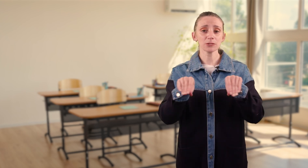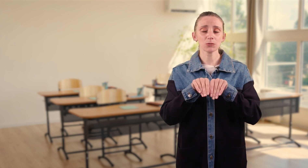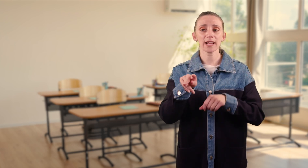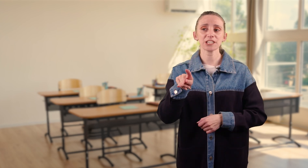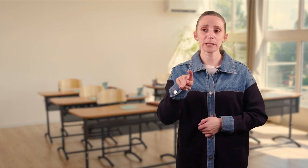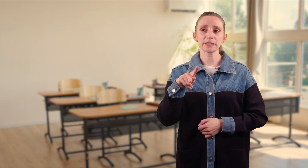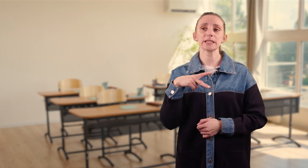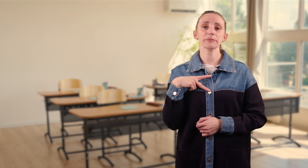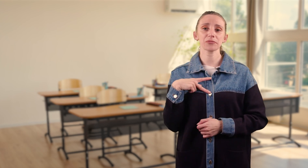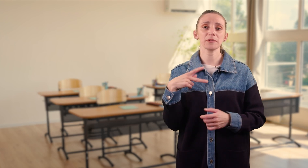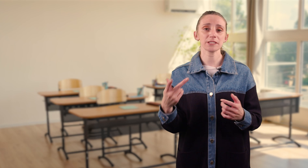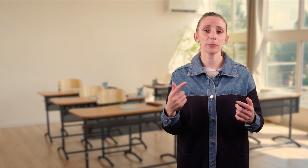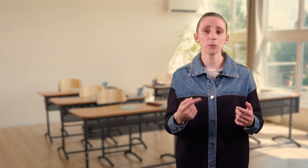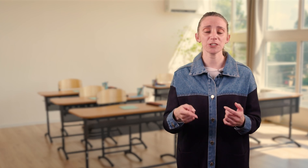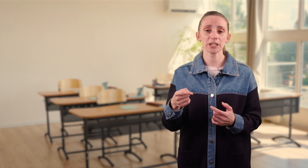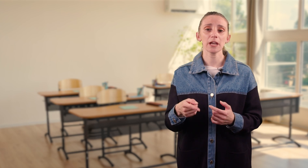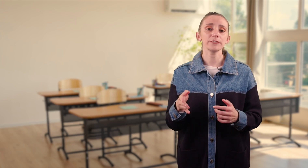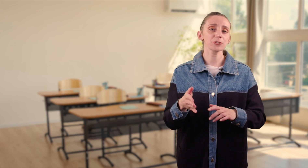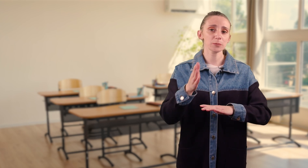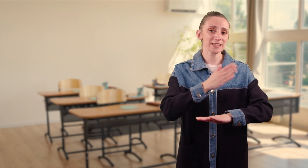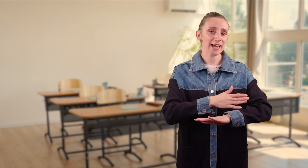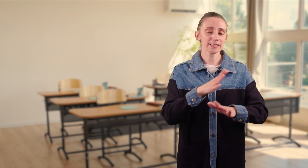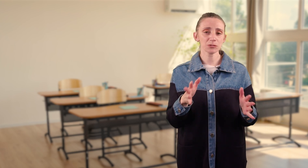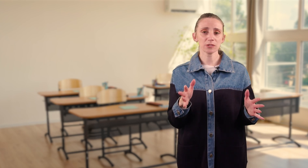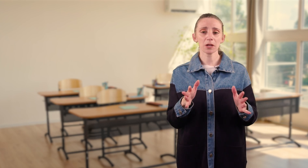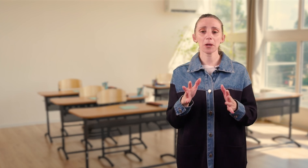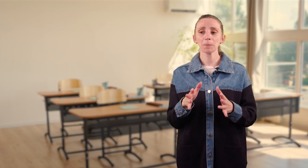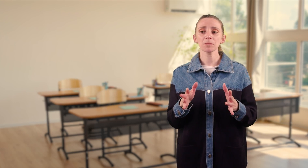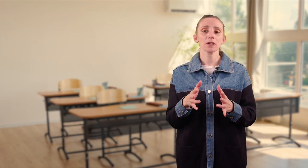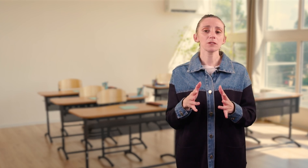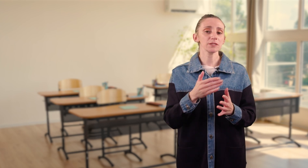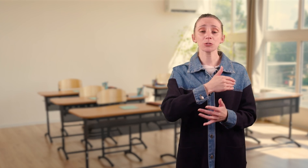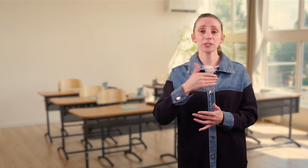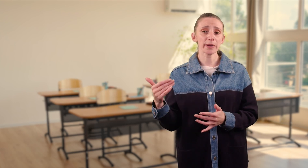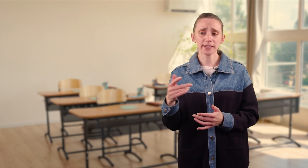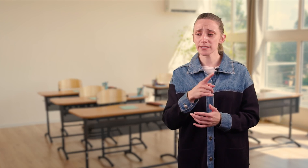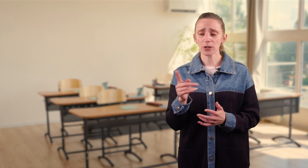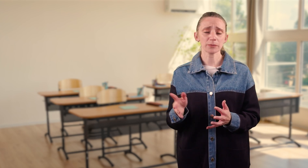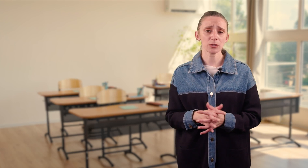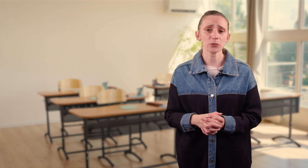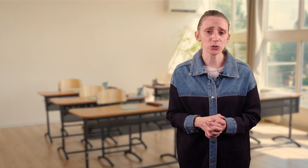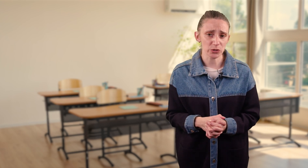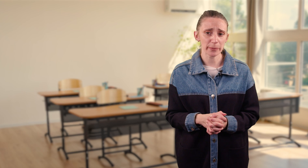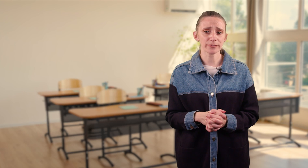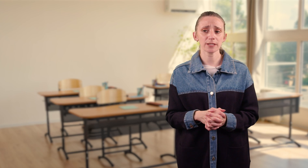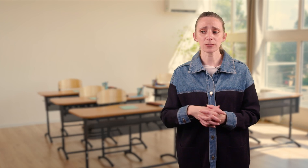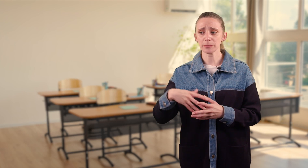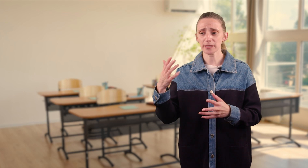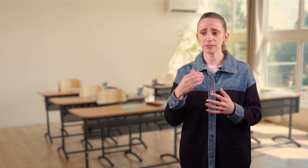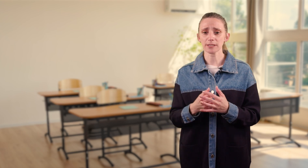donc là j'ai répété, mais j'étais pas obligée, vu que je m'étais arrêtée tout à l'heure. Si je m'étais pas arrêtée, d'ailleurs, il me semble que je ne l'ai pas fait lors des